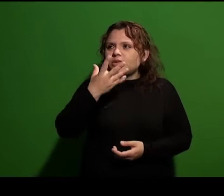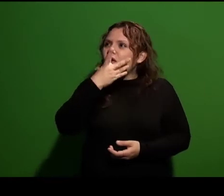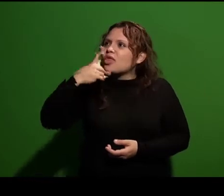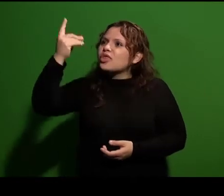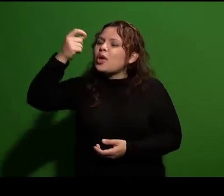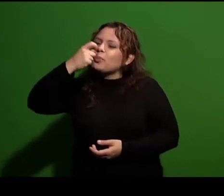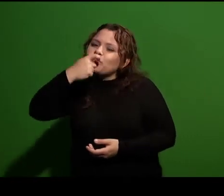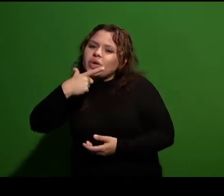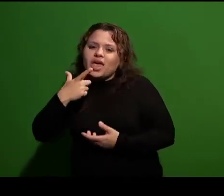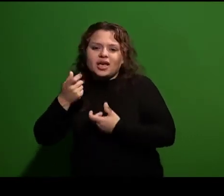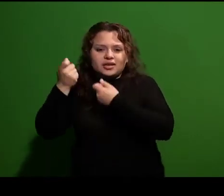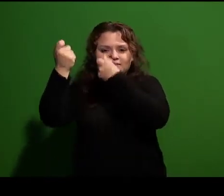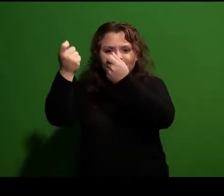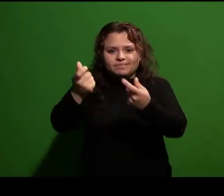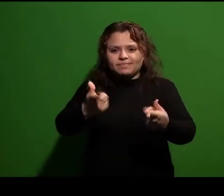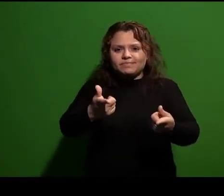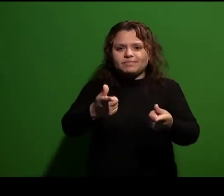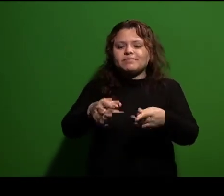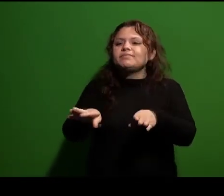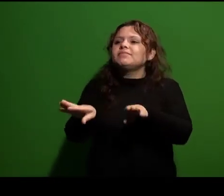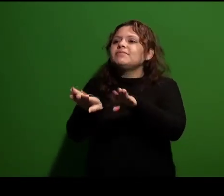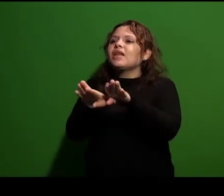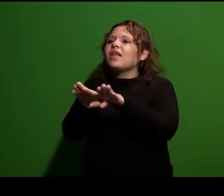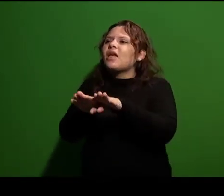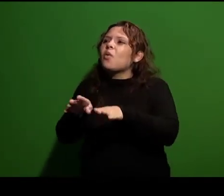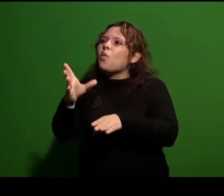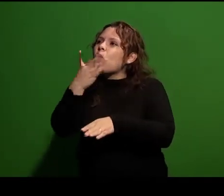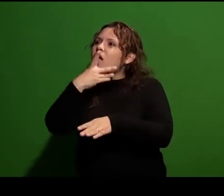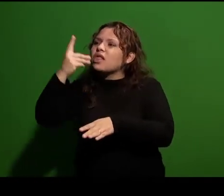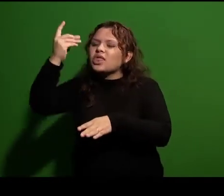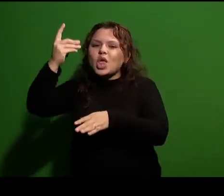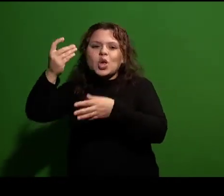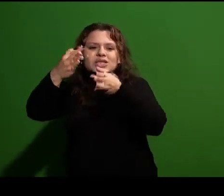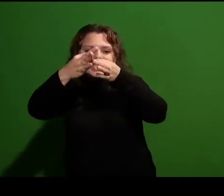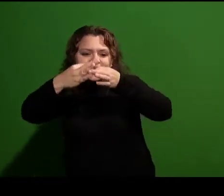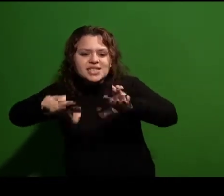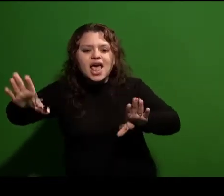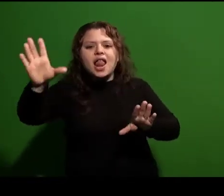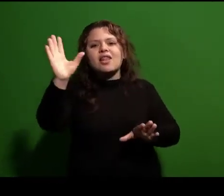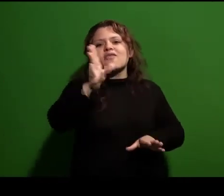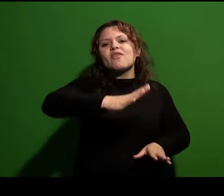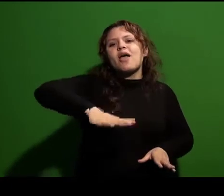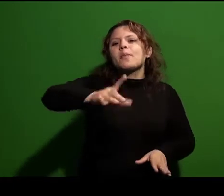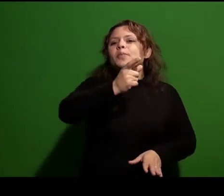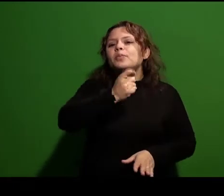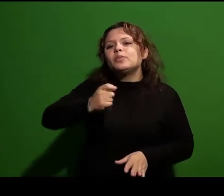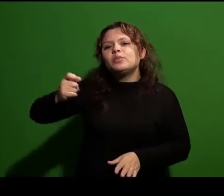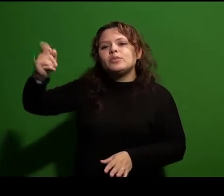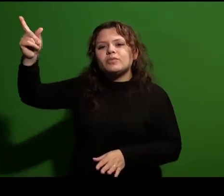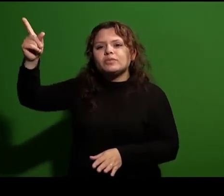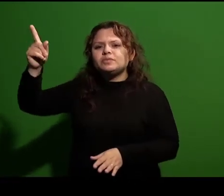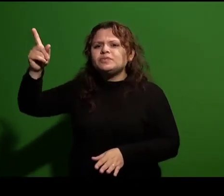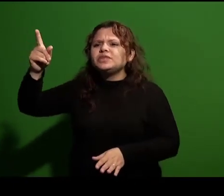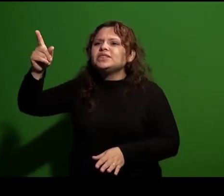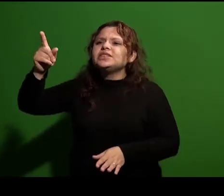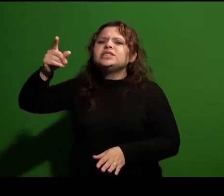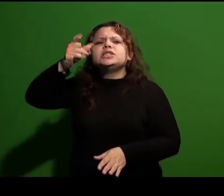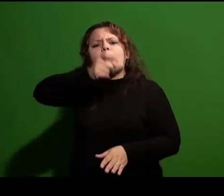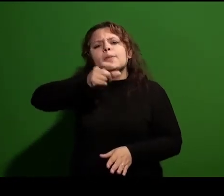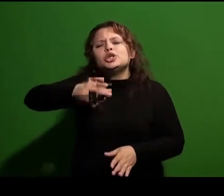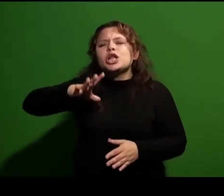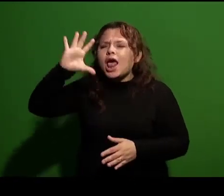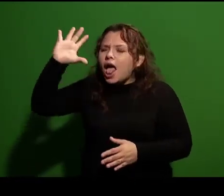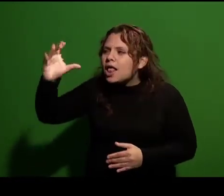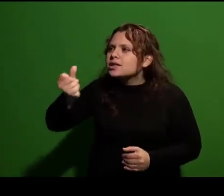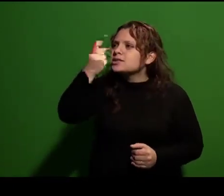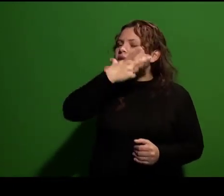divino. El hecho de que Dios hable a su iglesia muestra que existe esperanza para ella, si su pueblo acepta